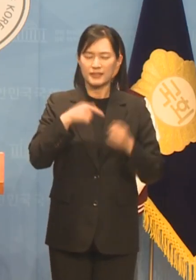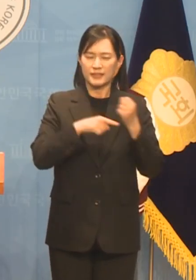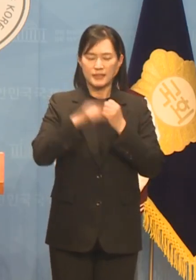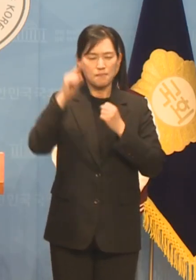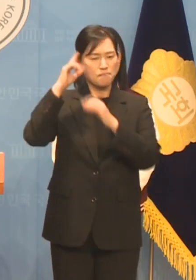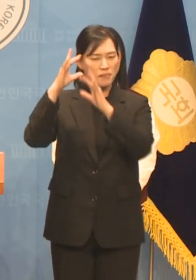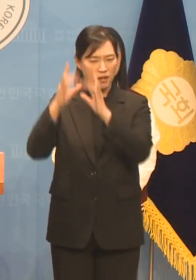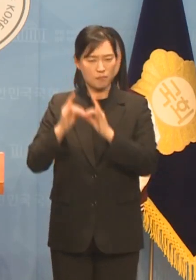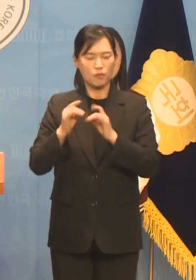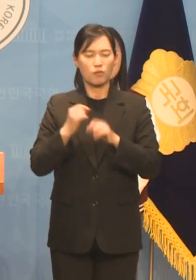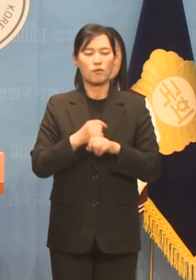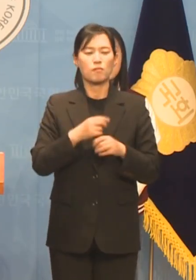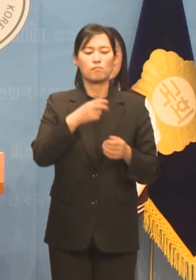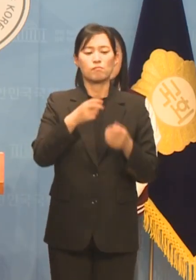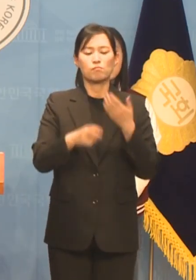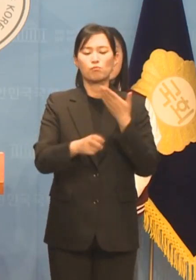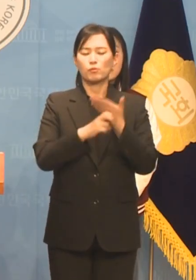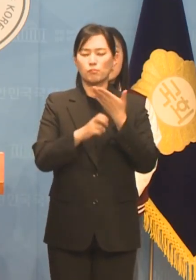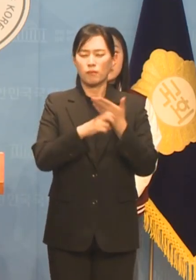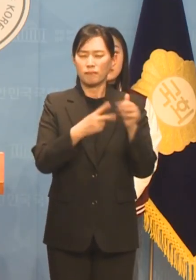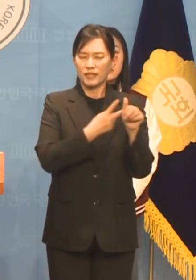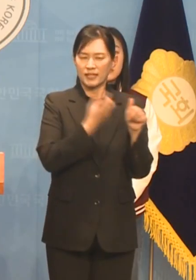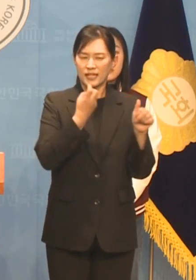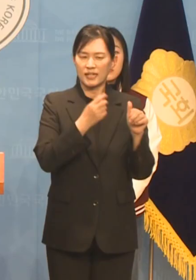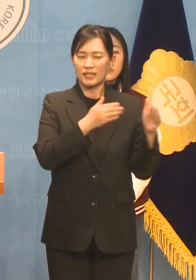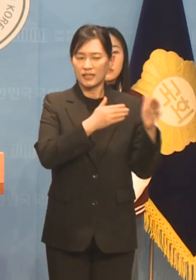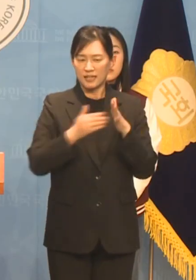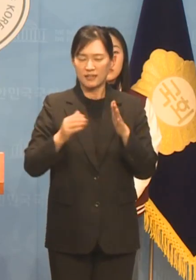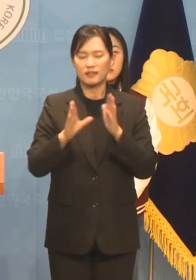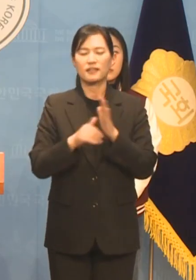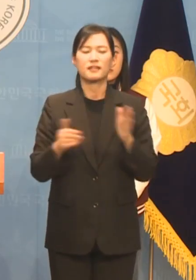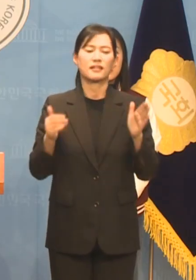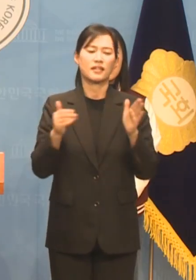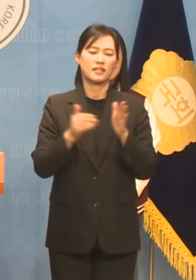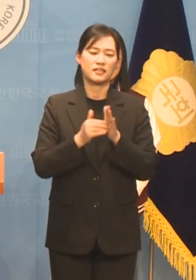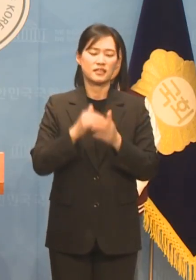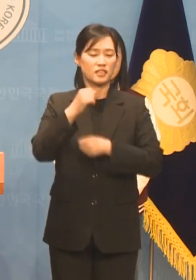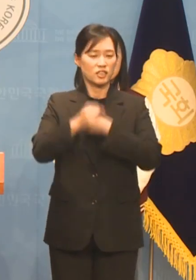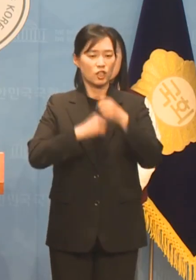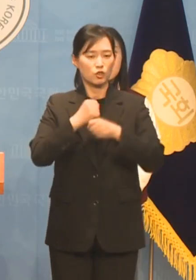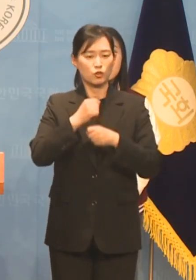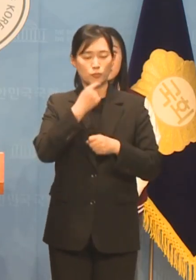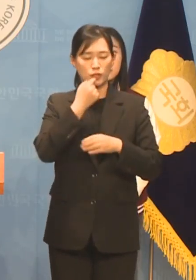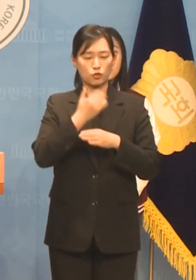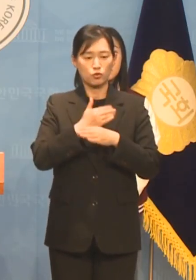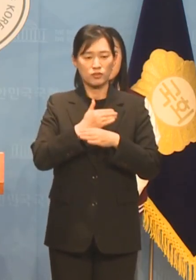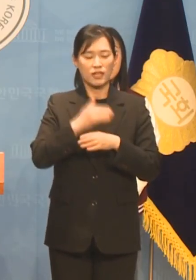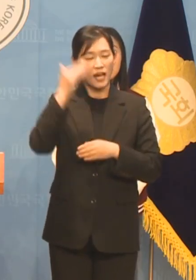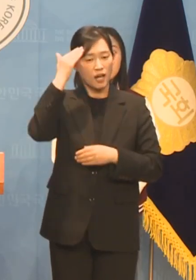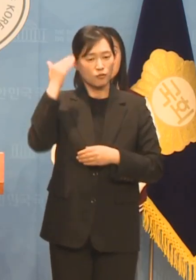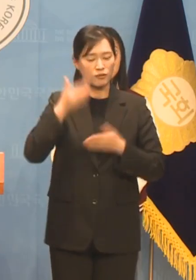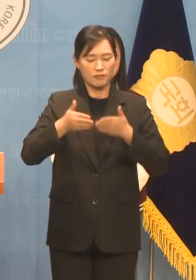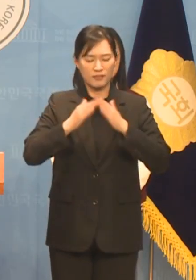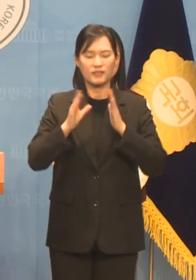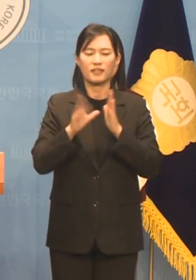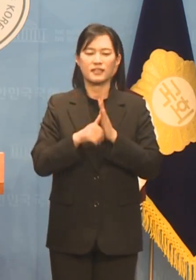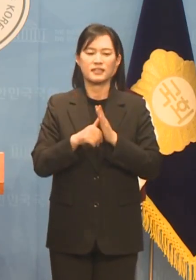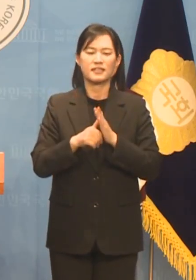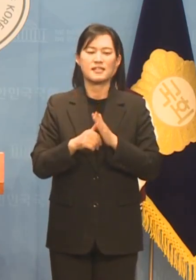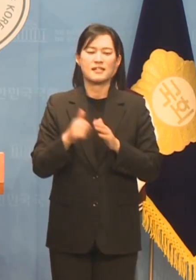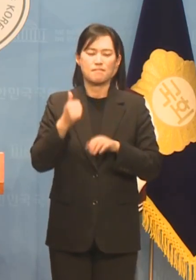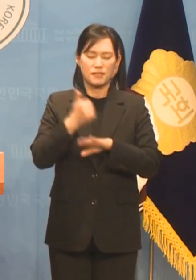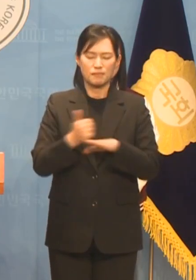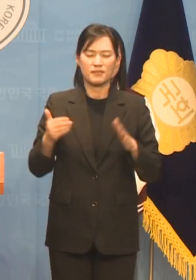함께하며 불법 탄핵을 기각되기까지 그리고 자유민주주의 대한민국이 재건될 때까지 절대 물러서지 않고 끝까지